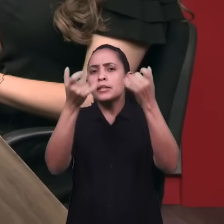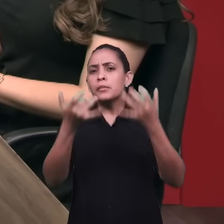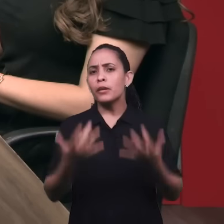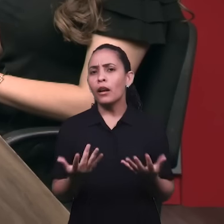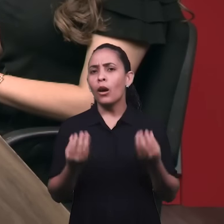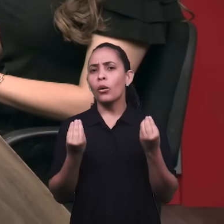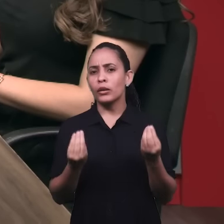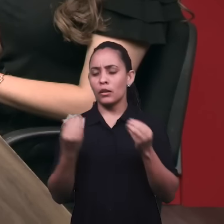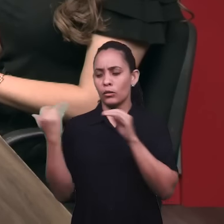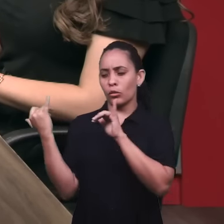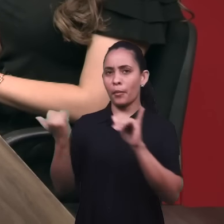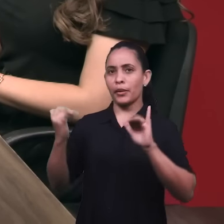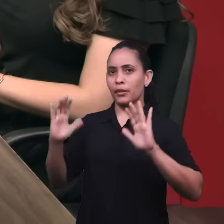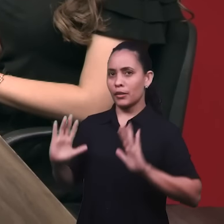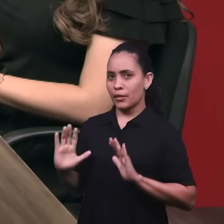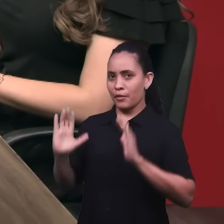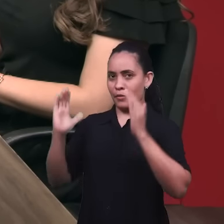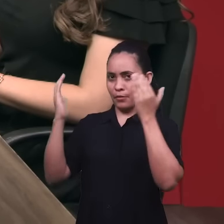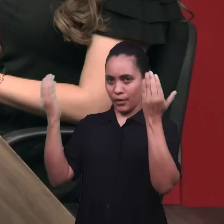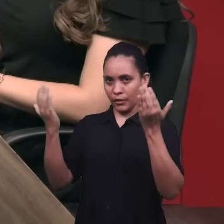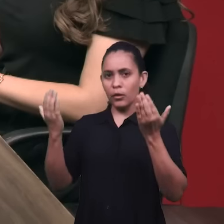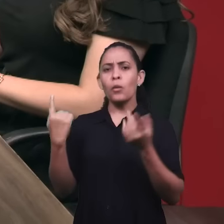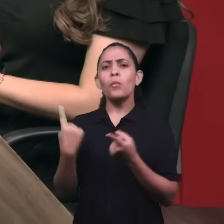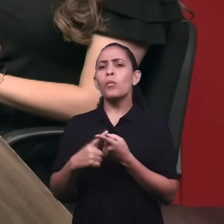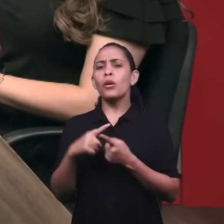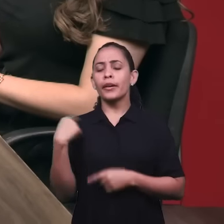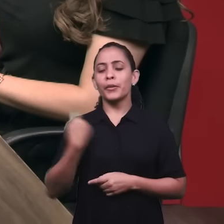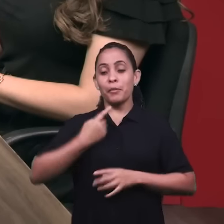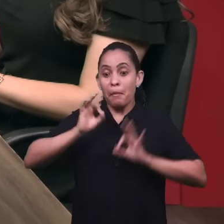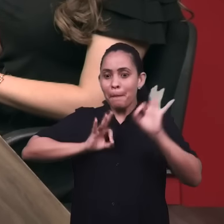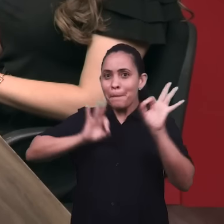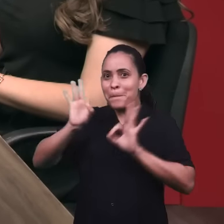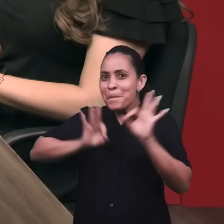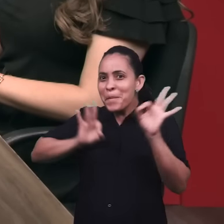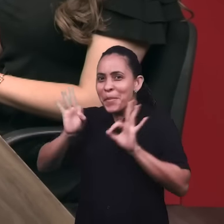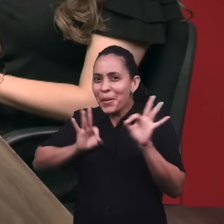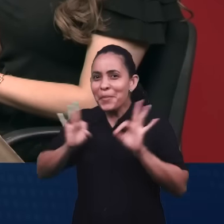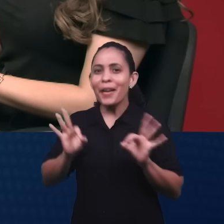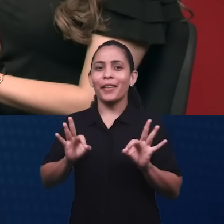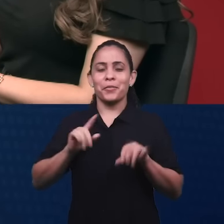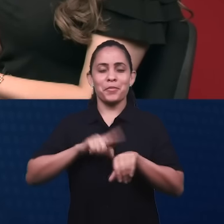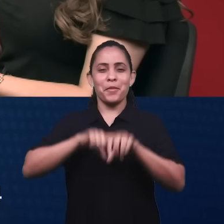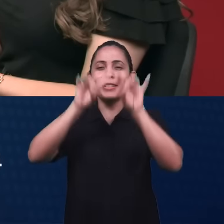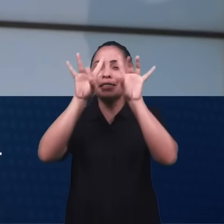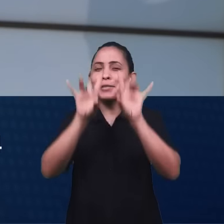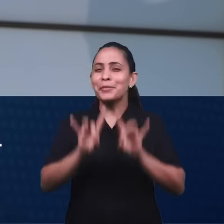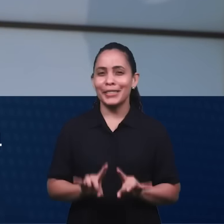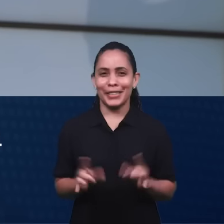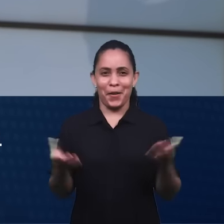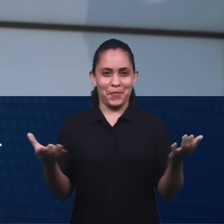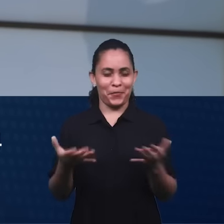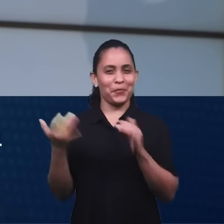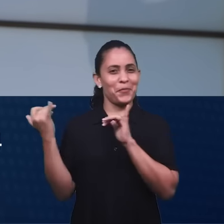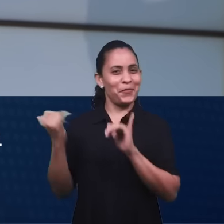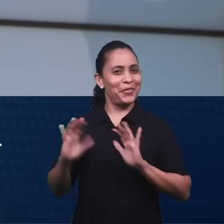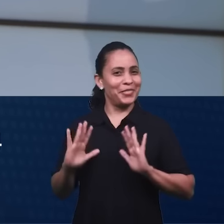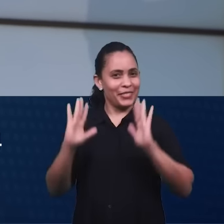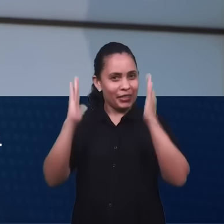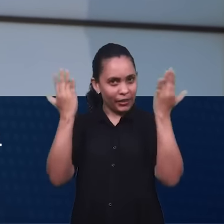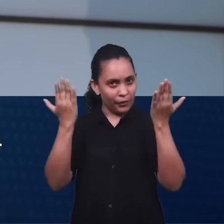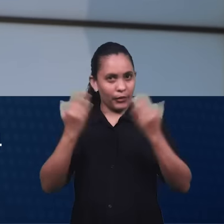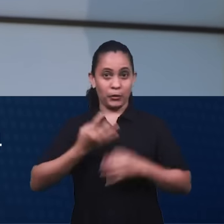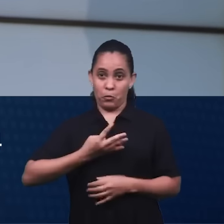que seria o Trombetas e Festa e por que a gente está se preparando tanto assim para esse momento tão especial. Então, o Trombetas e Festa